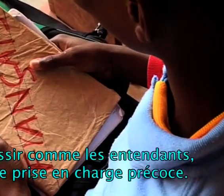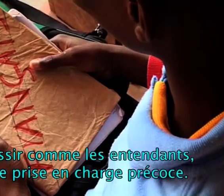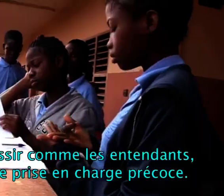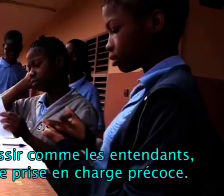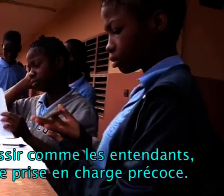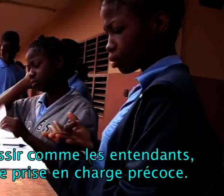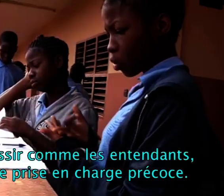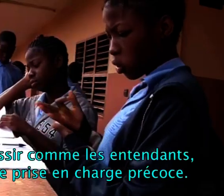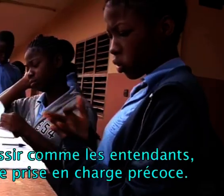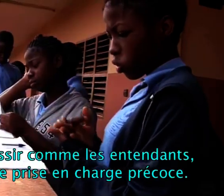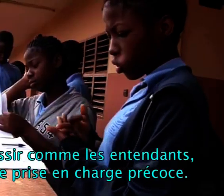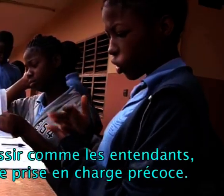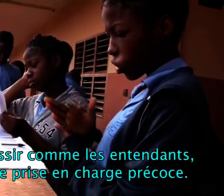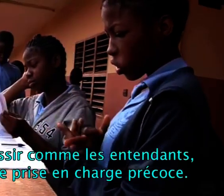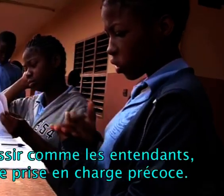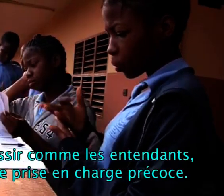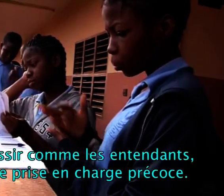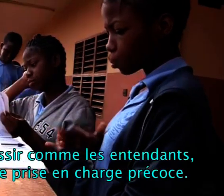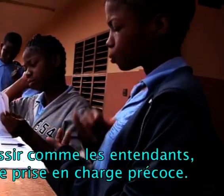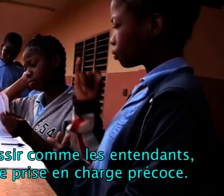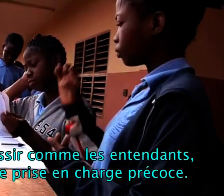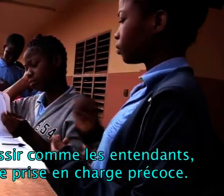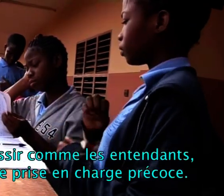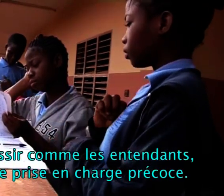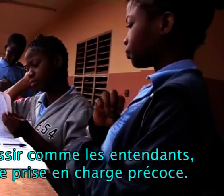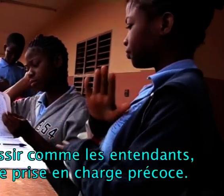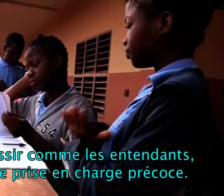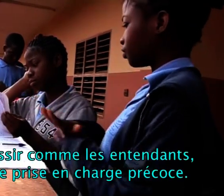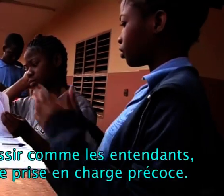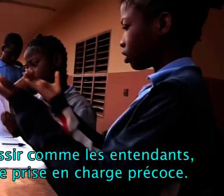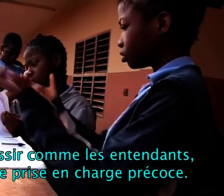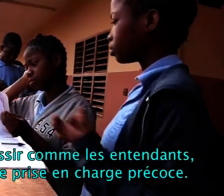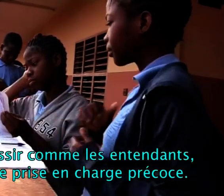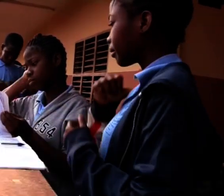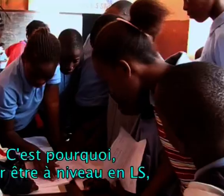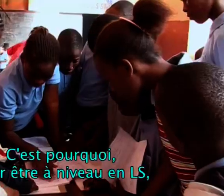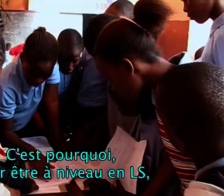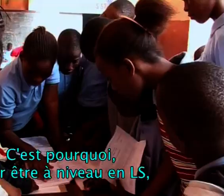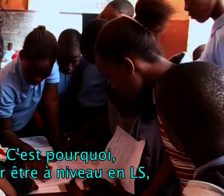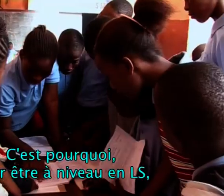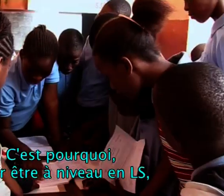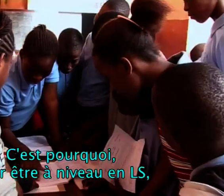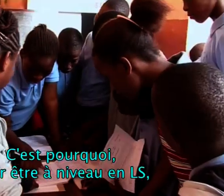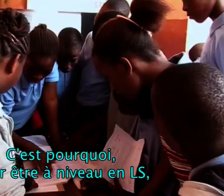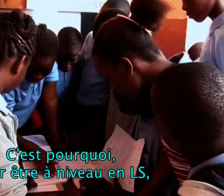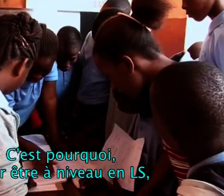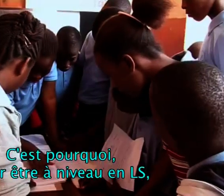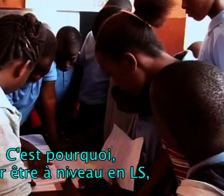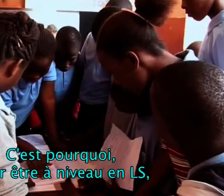Réussir aussi bien que les entendants, oui, mais à condition d'avoir été pris en charge dès le départ. Certains élèves, pour combler